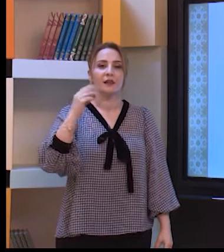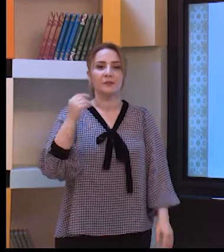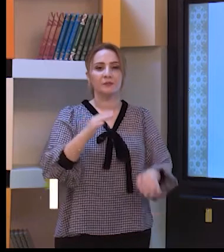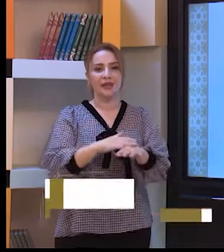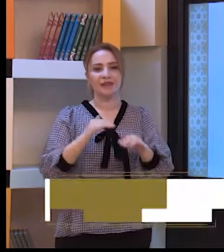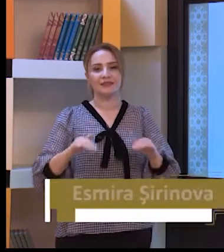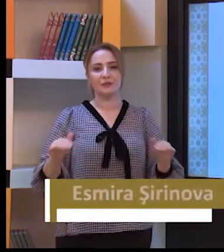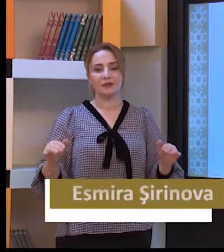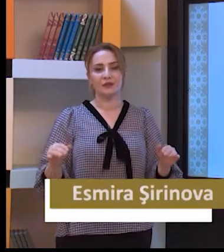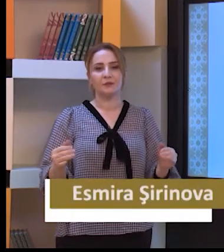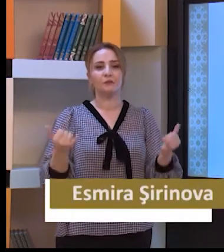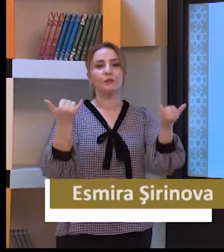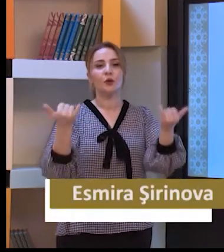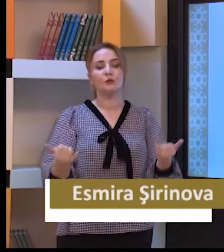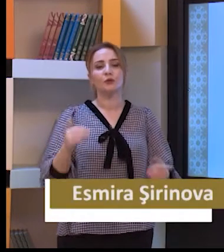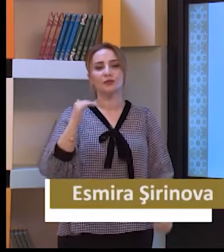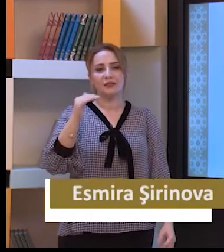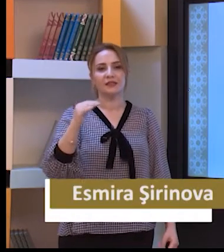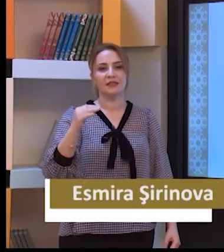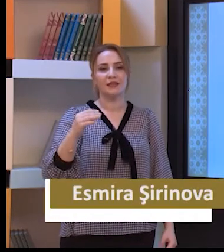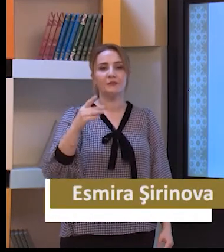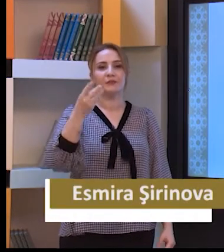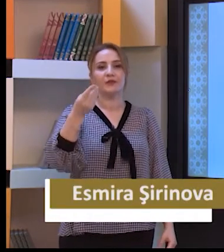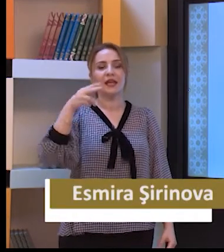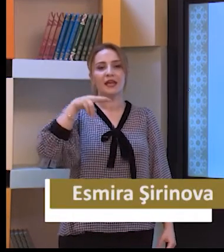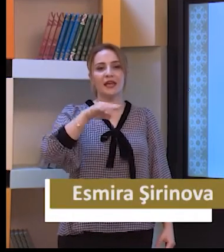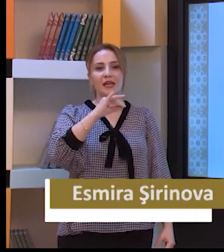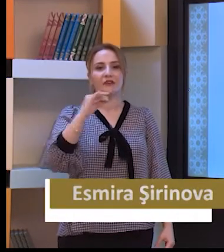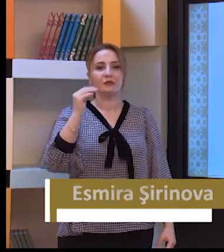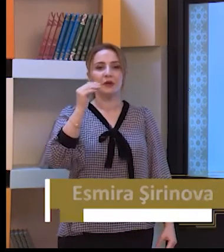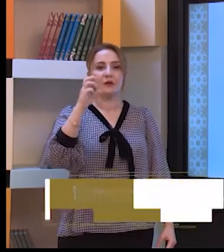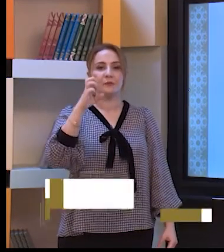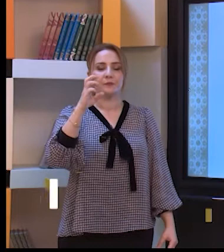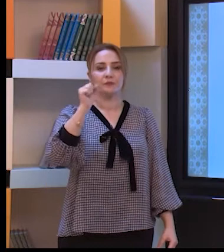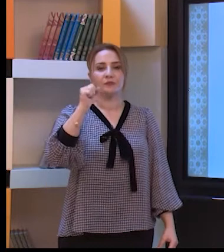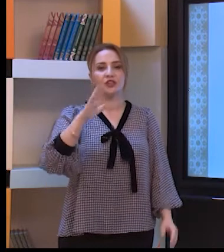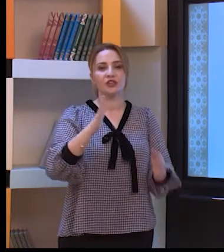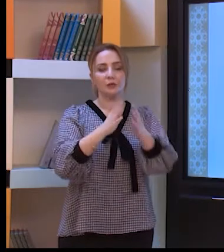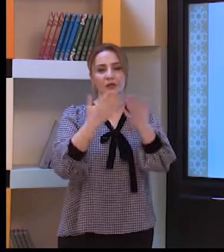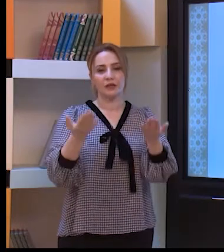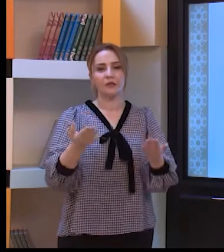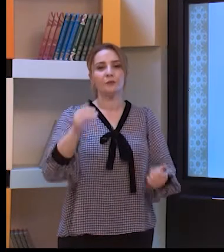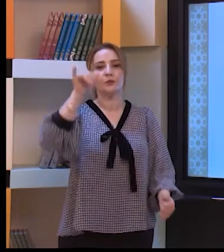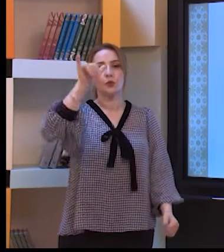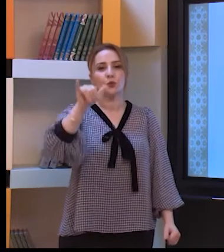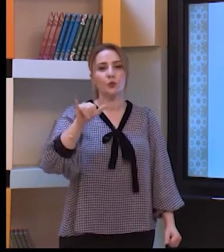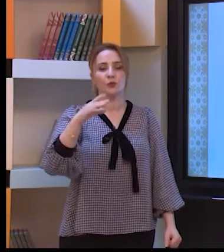Salam, əziz balalar. Bugün sizinlə əlifba kitabından ü